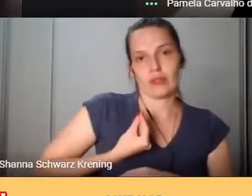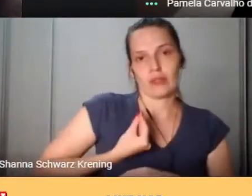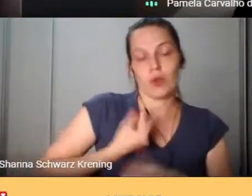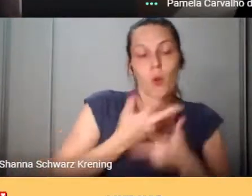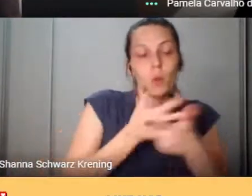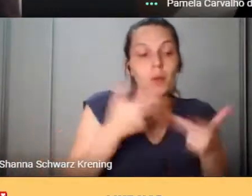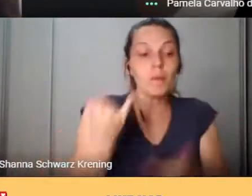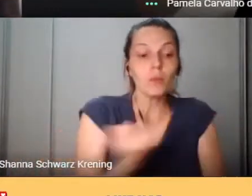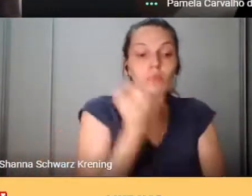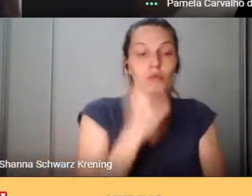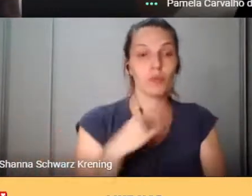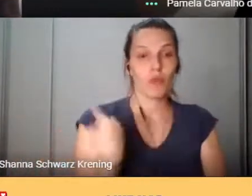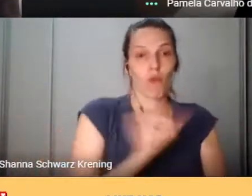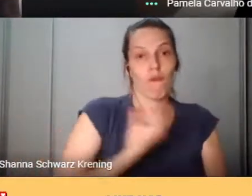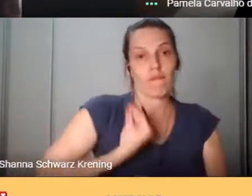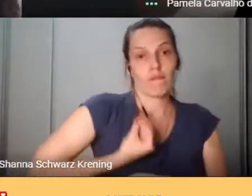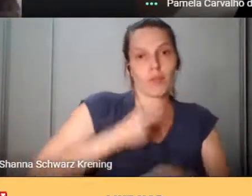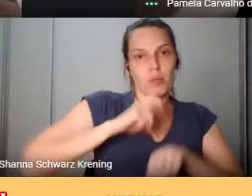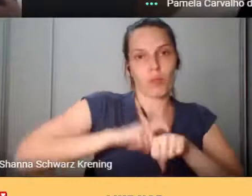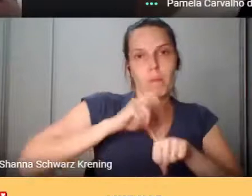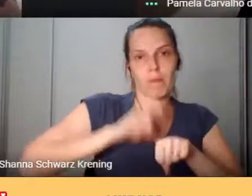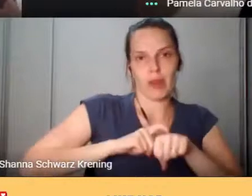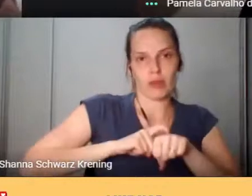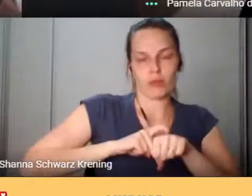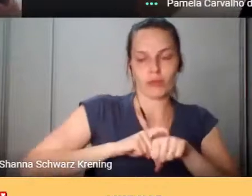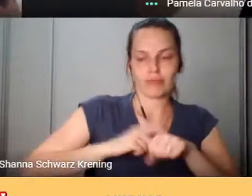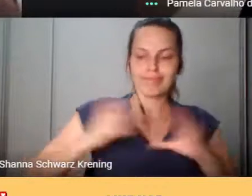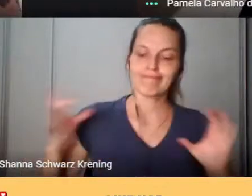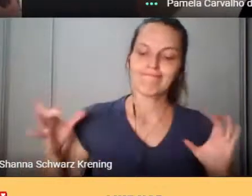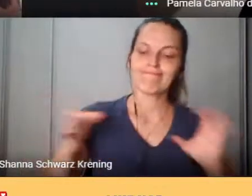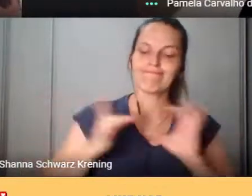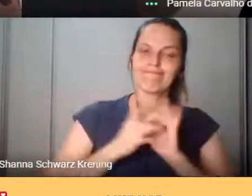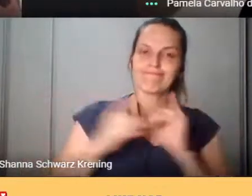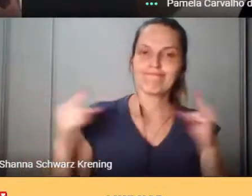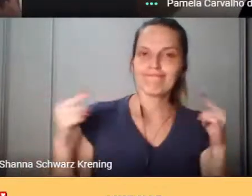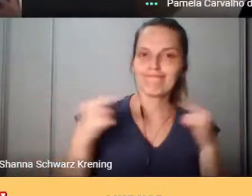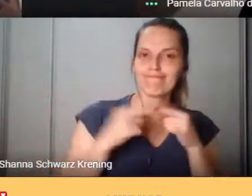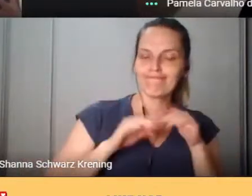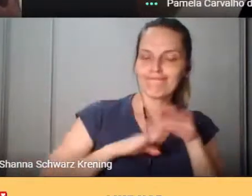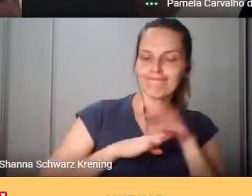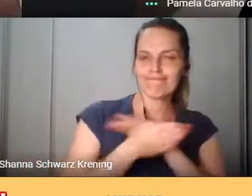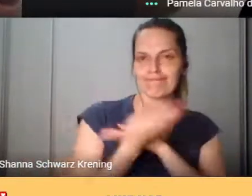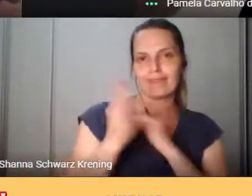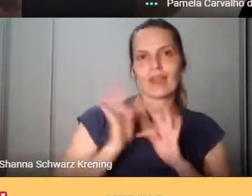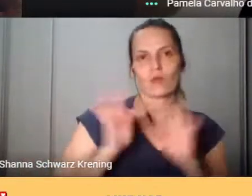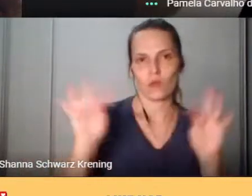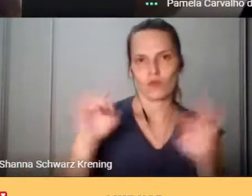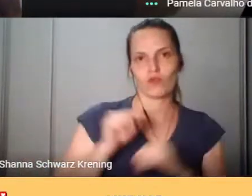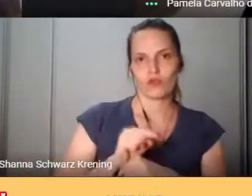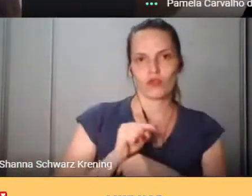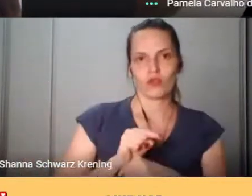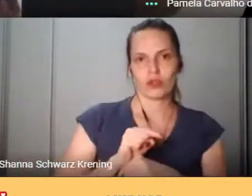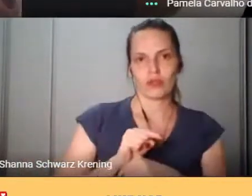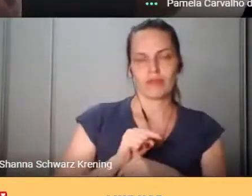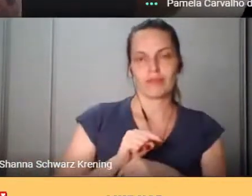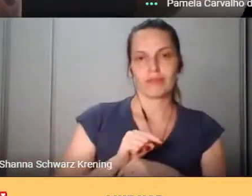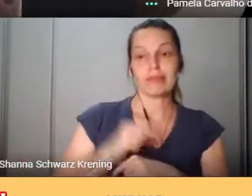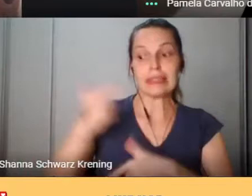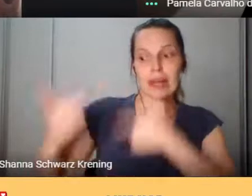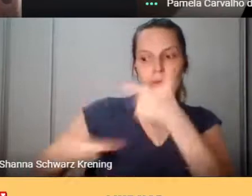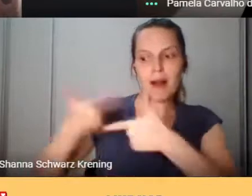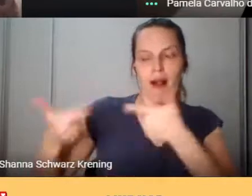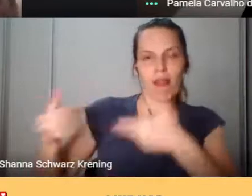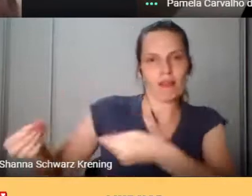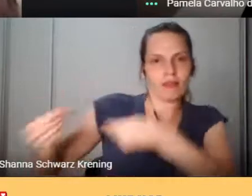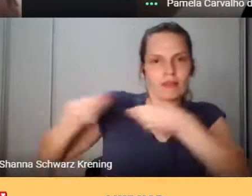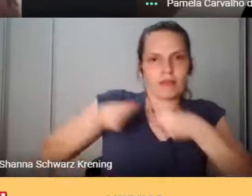para nós naquele momento, né? E precisa estar relacionada também ao nosso serviço, né?